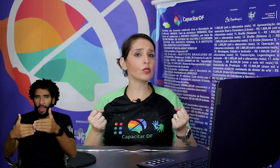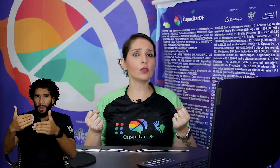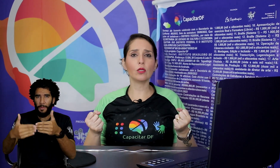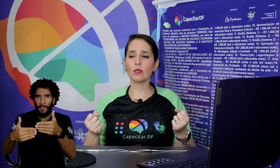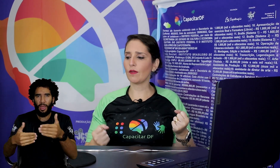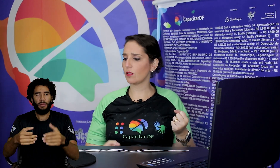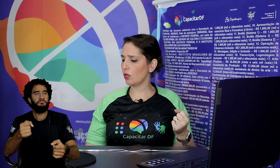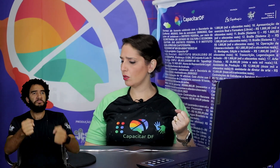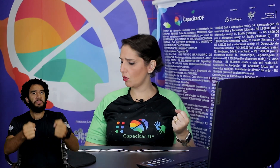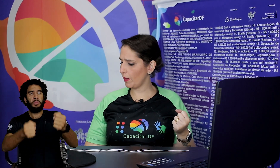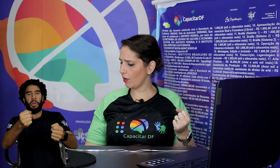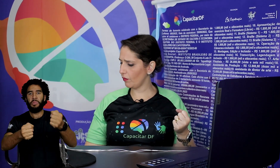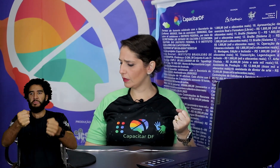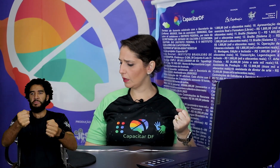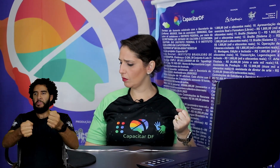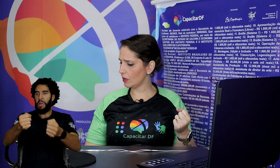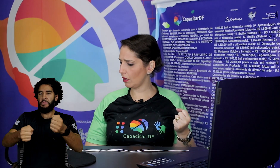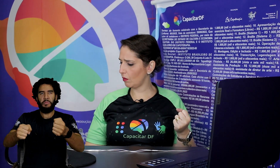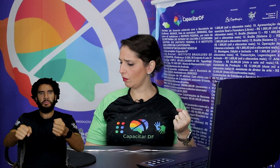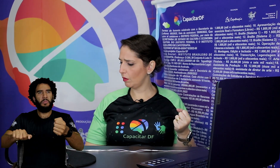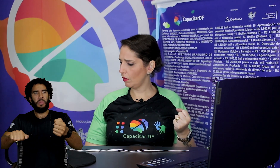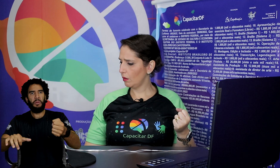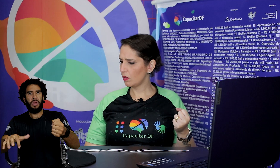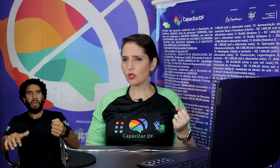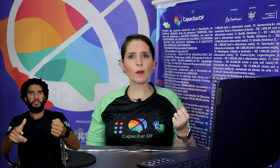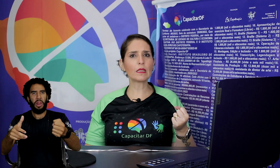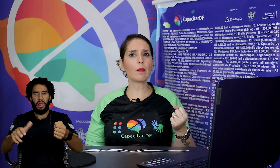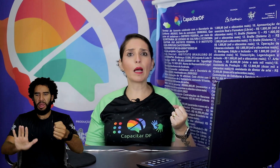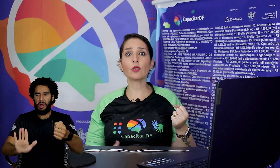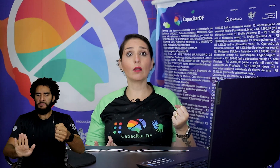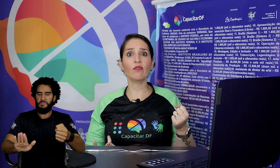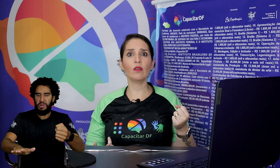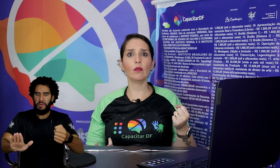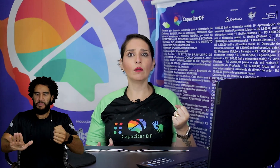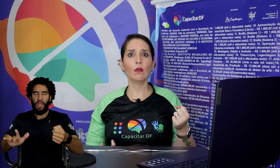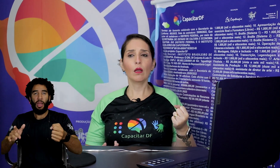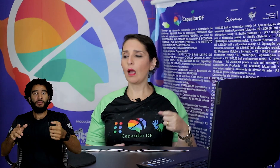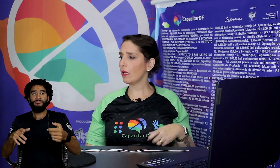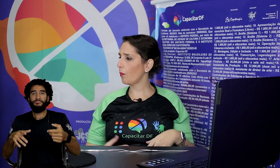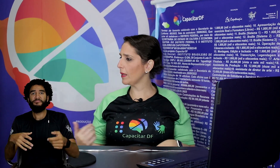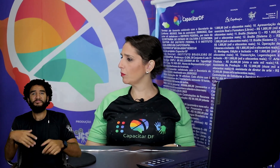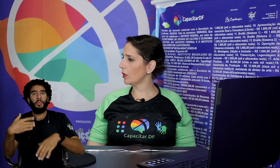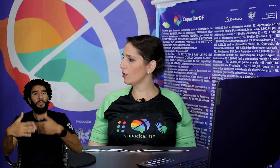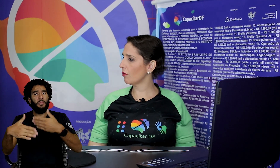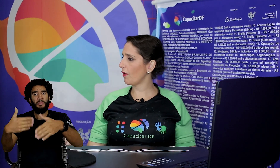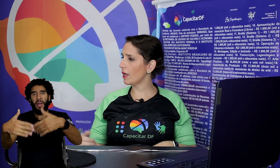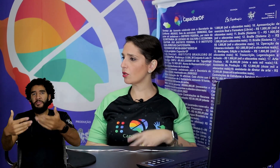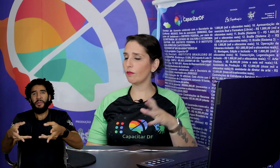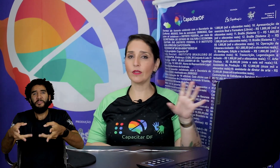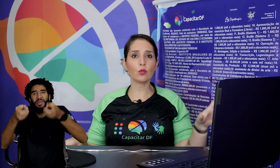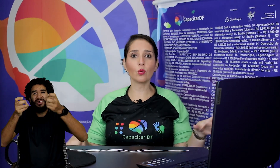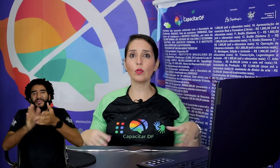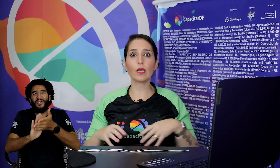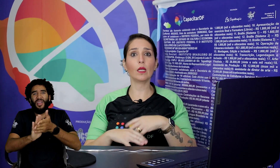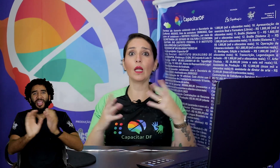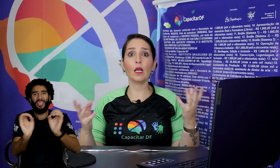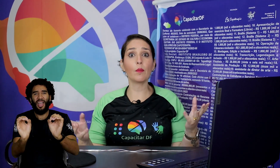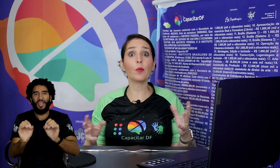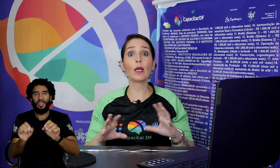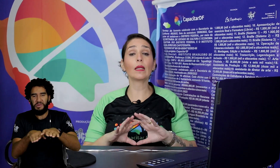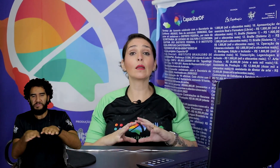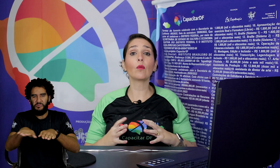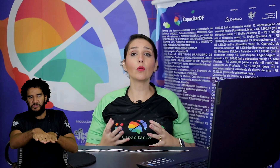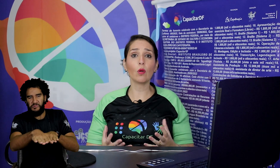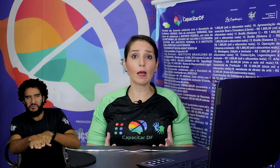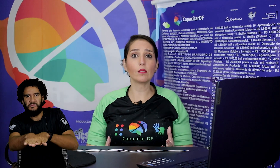você está dirigindo, você fala: gente, como é que eu fiz a redução? Gente, eu passei a marcha e nem vi. Cara, eu mudei de faixa, eu fiz tudo aqui, nem lembro,